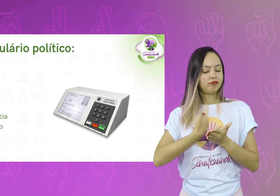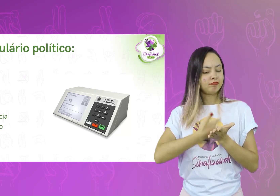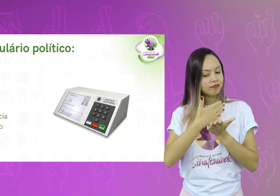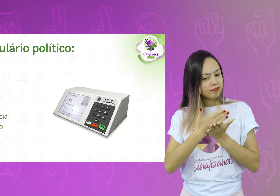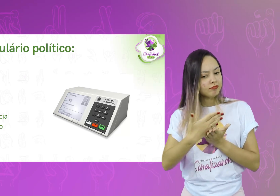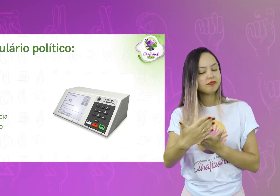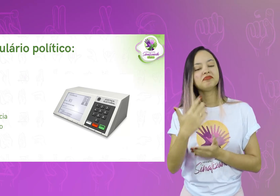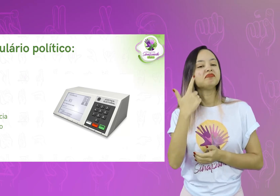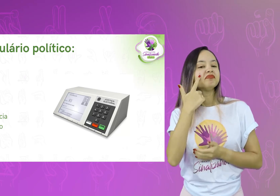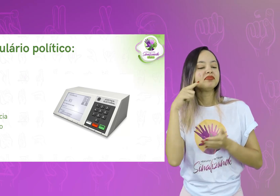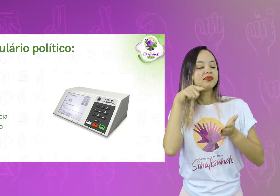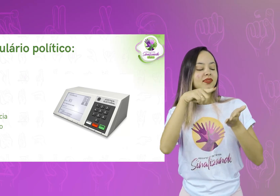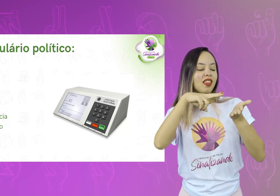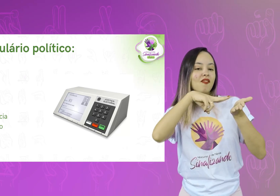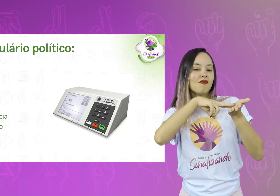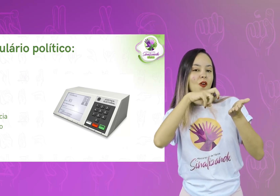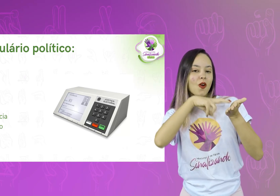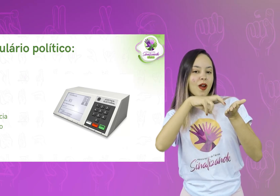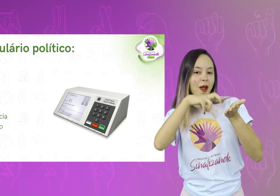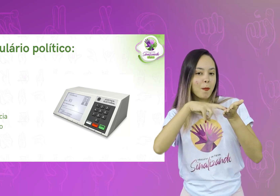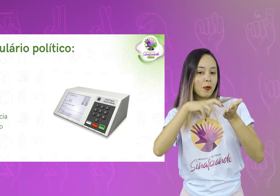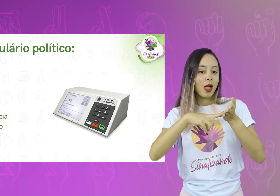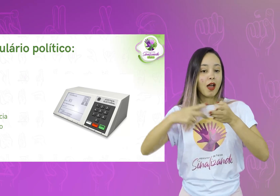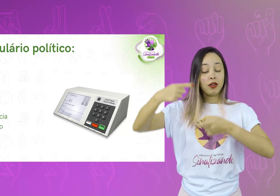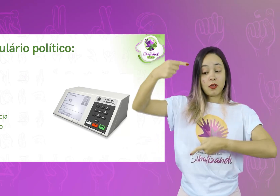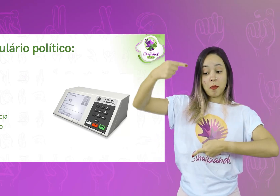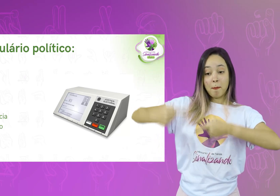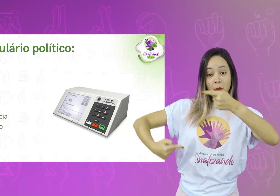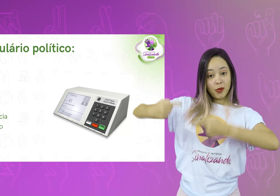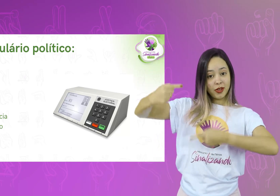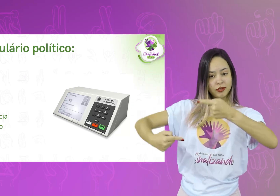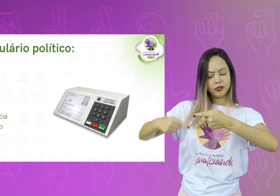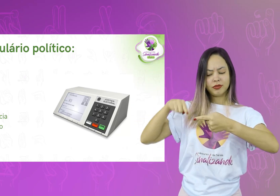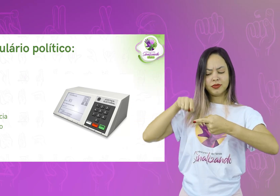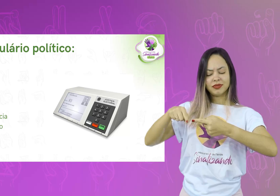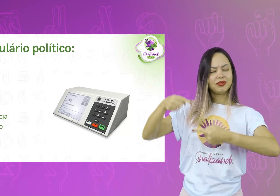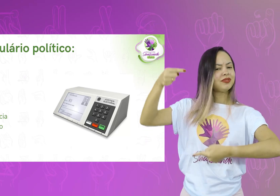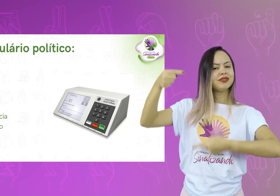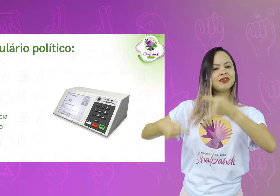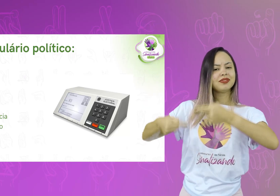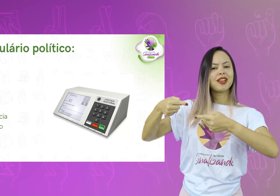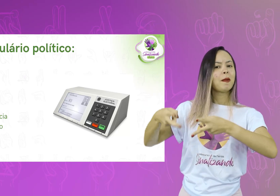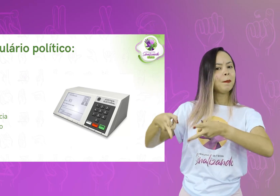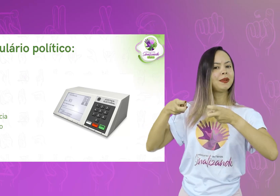Agora, eu quero dar início ao vocabulário político.